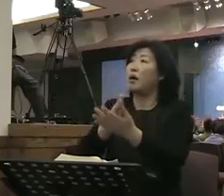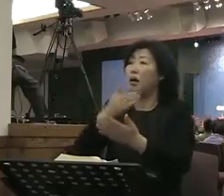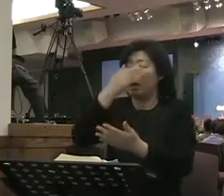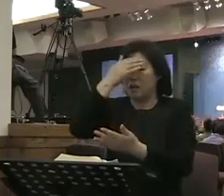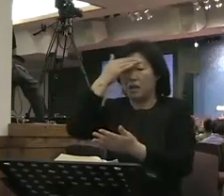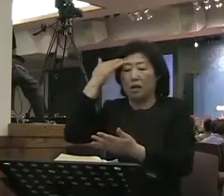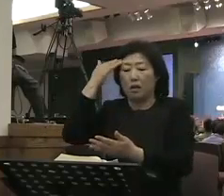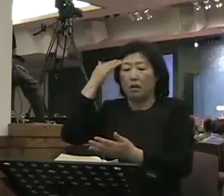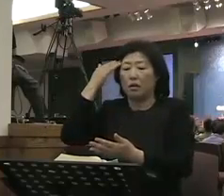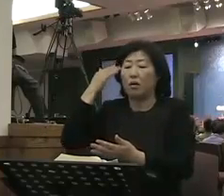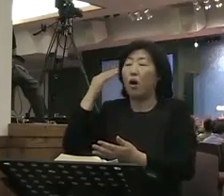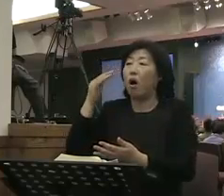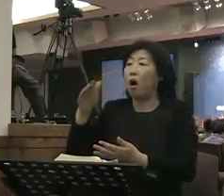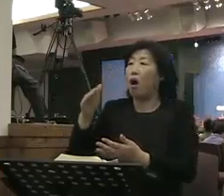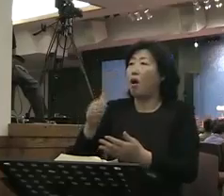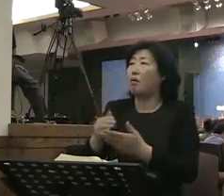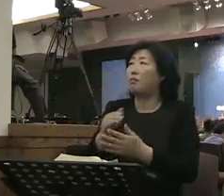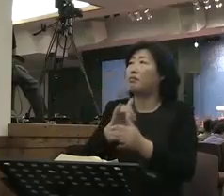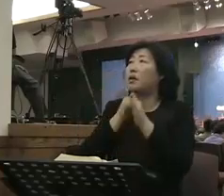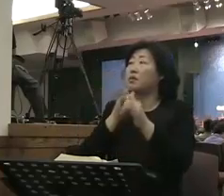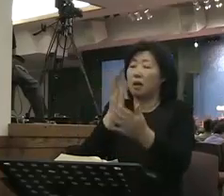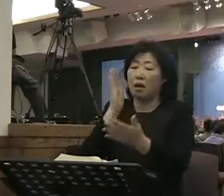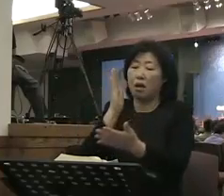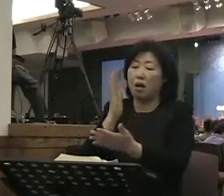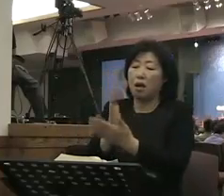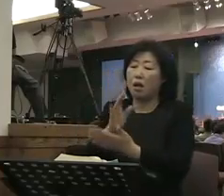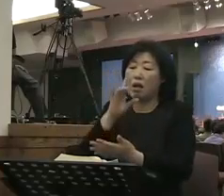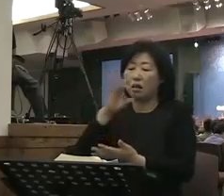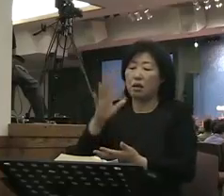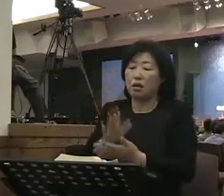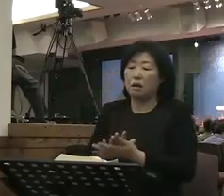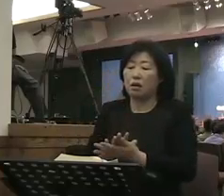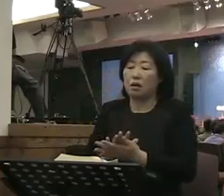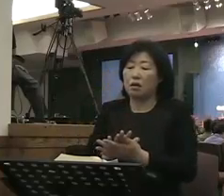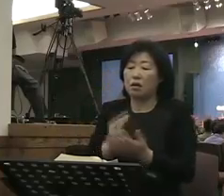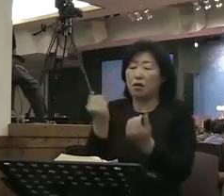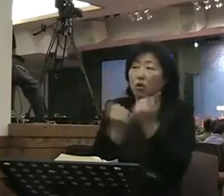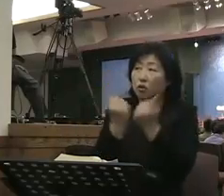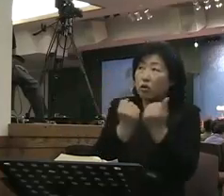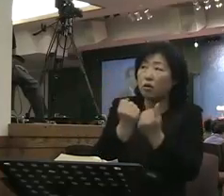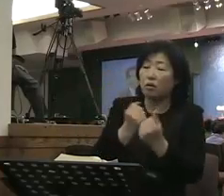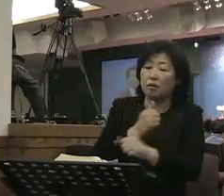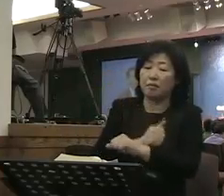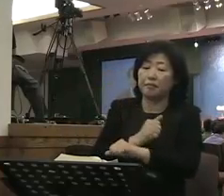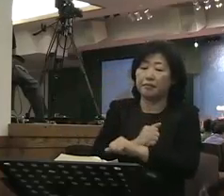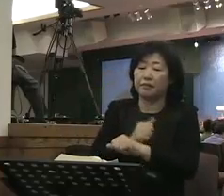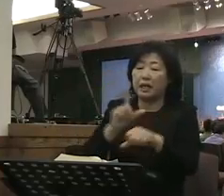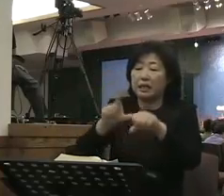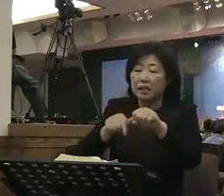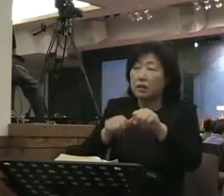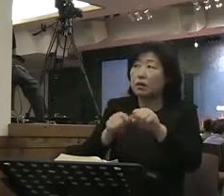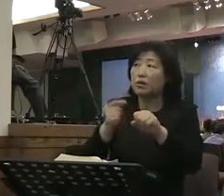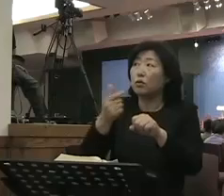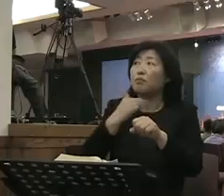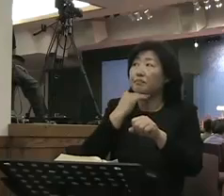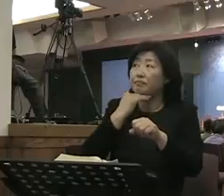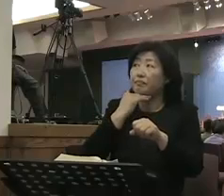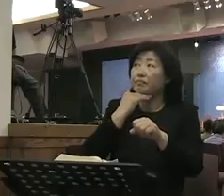피지 못한 너, 이렇게 자살해서는 안 된다. 그에게 설득을 합니다. 시간을 조금 벌고